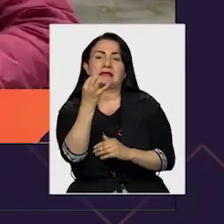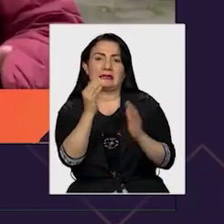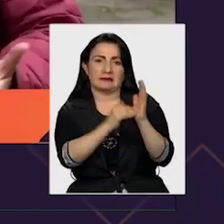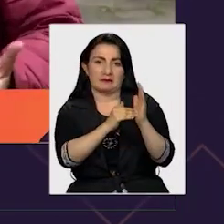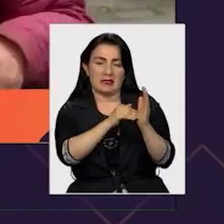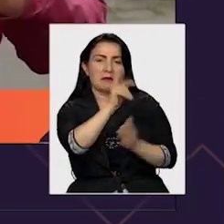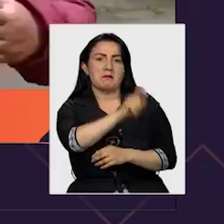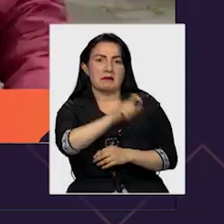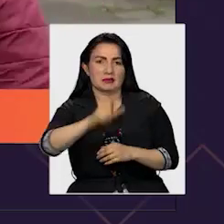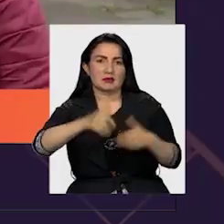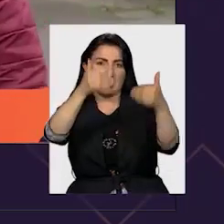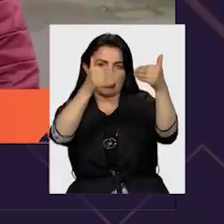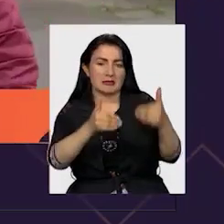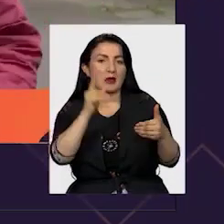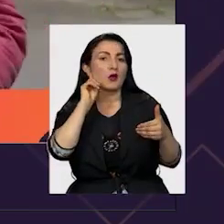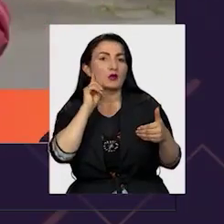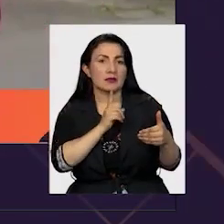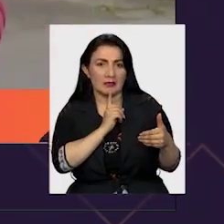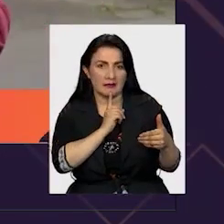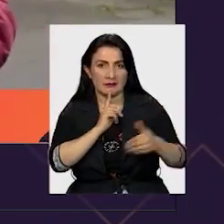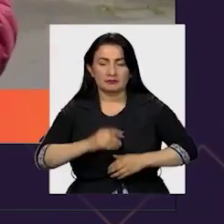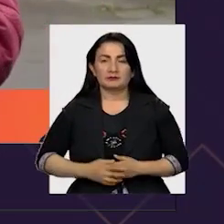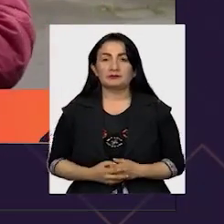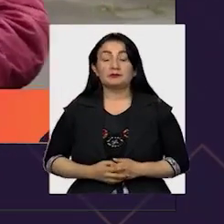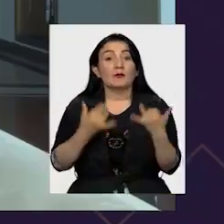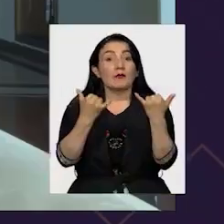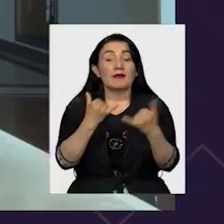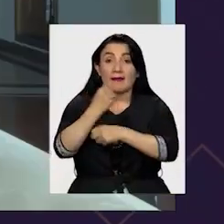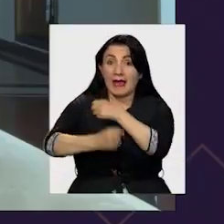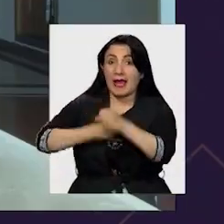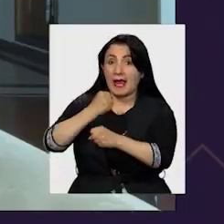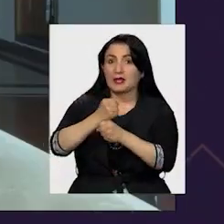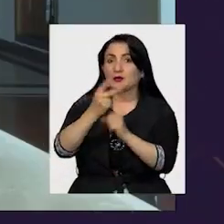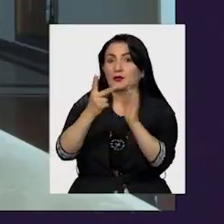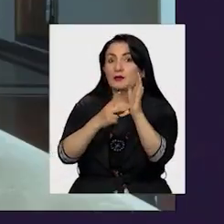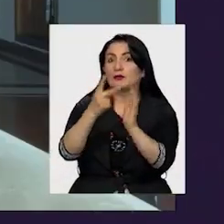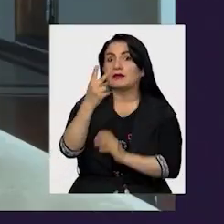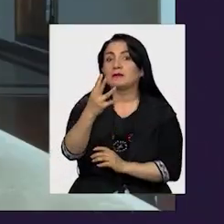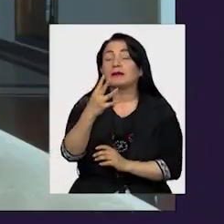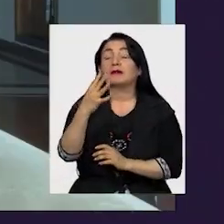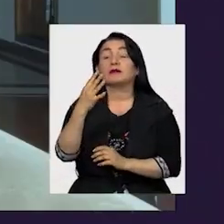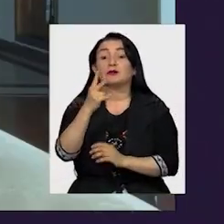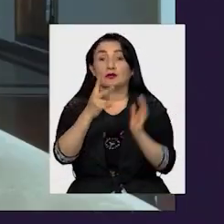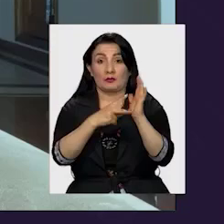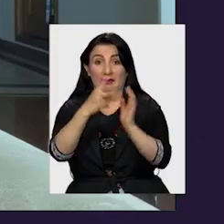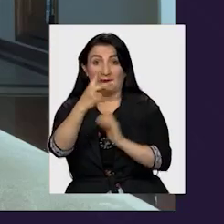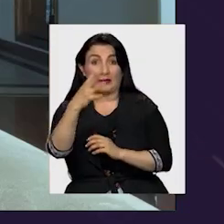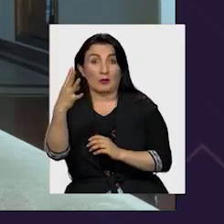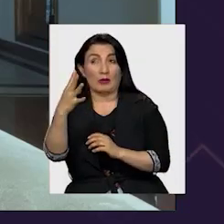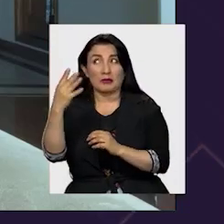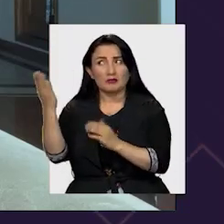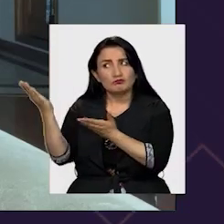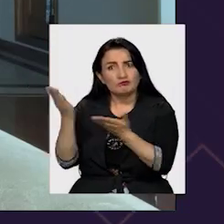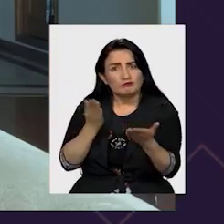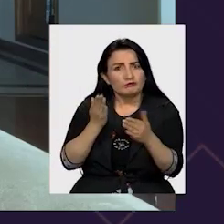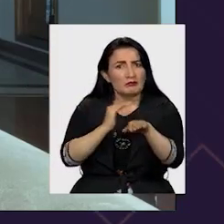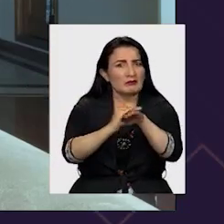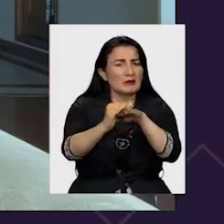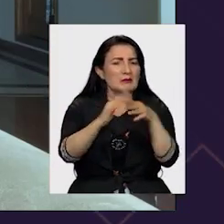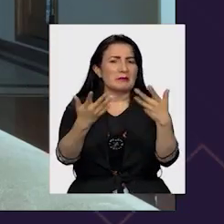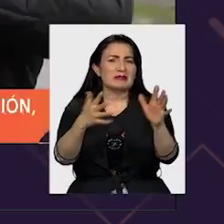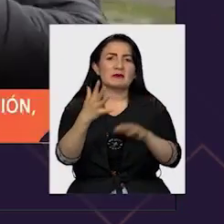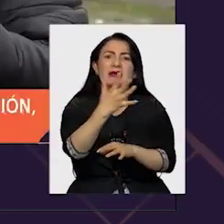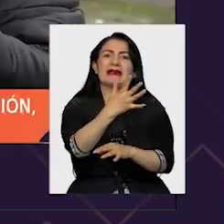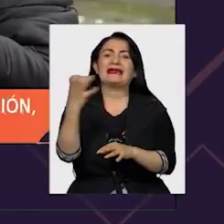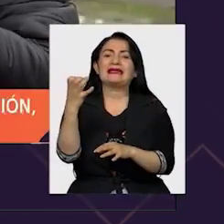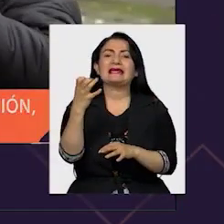había 300.000 personas con discapacidad auditiva. En este año 2024, según nuestro invitado de hoy, podrían